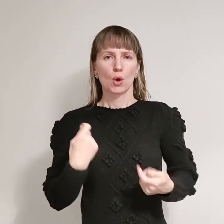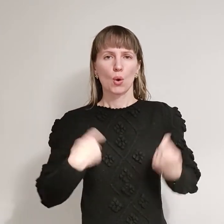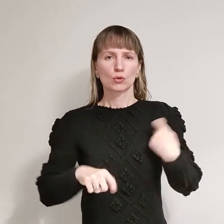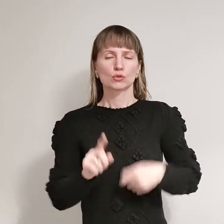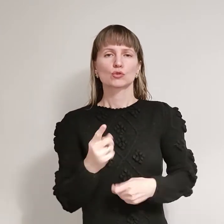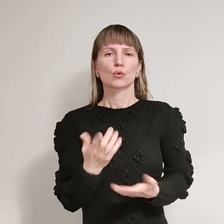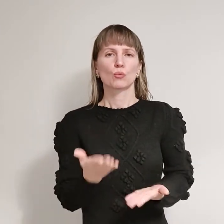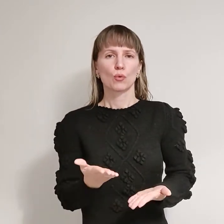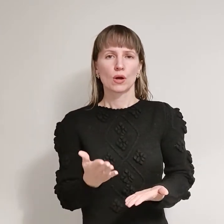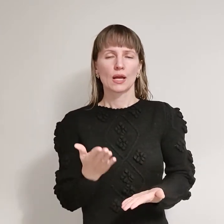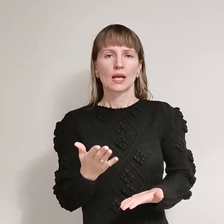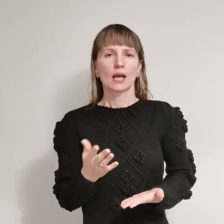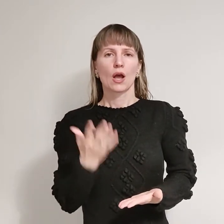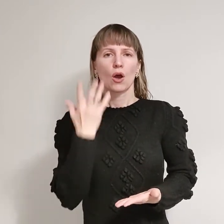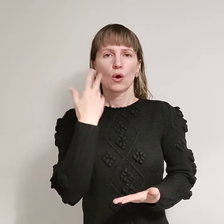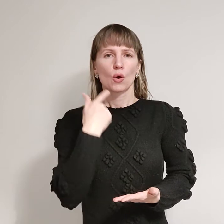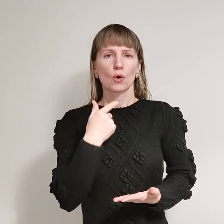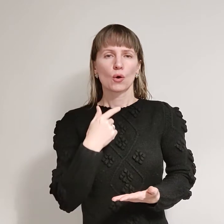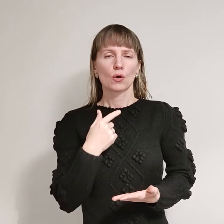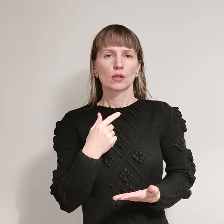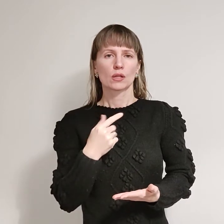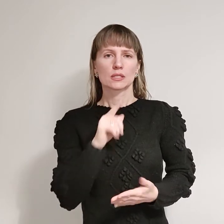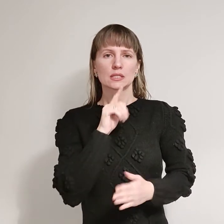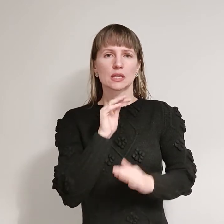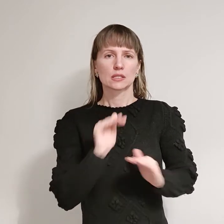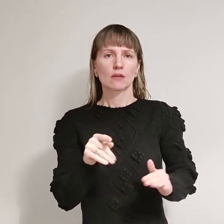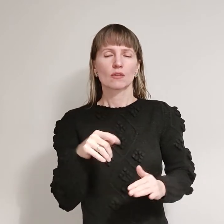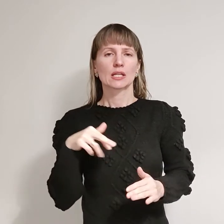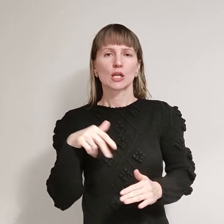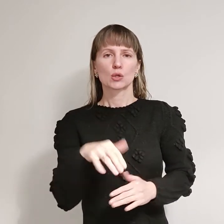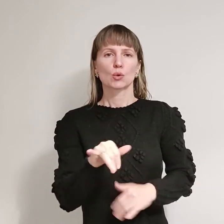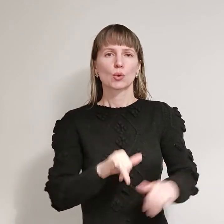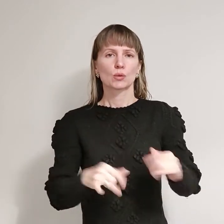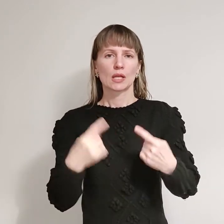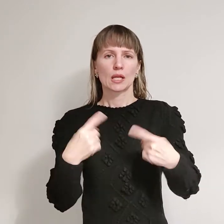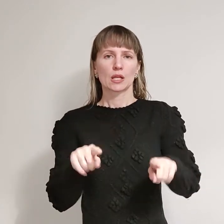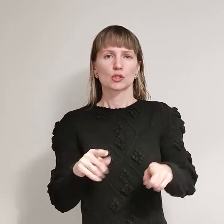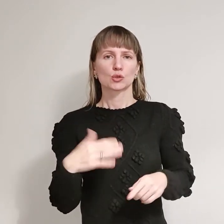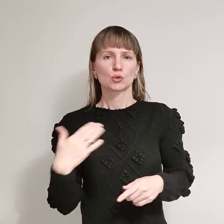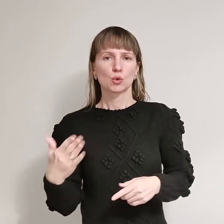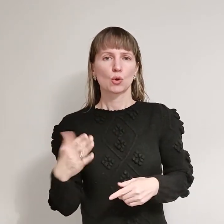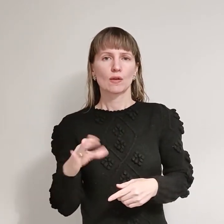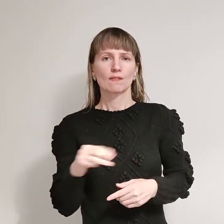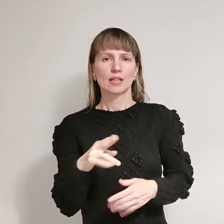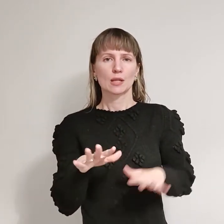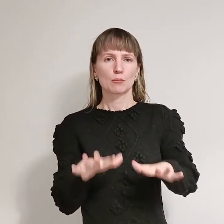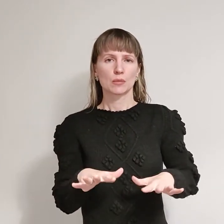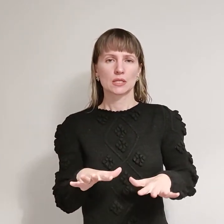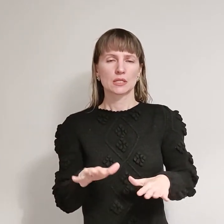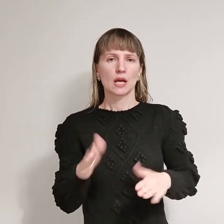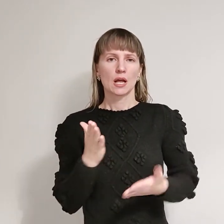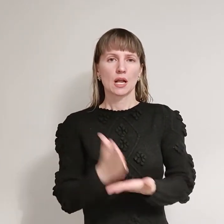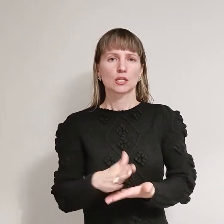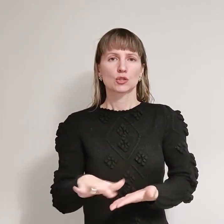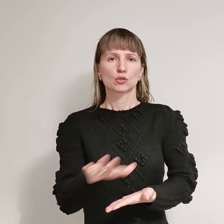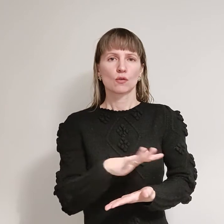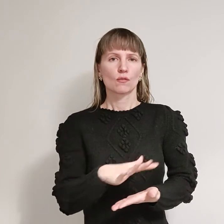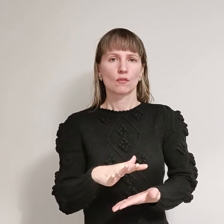що якраз коли затишся, вони йдуть кудись в іншу сторону від місця розташування так російських